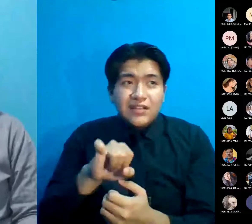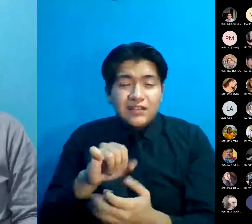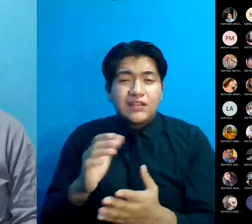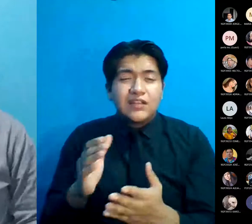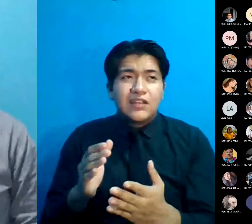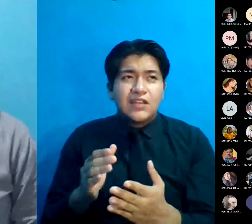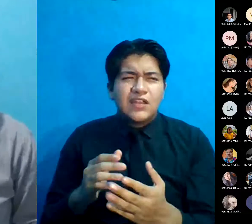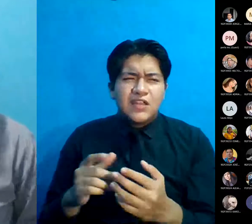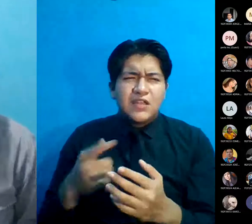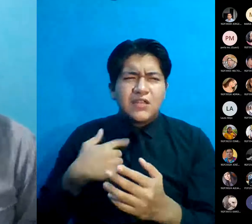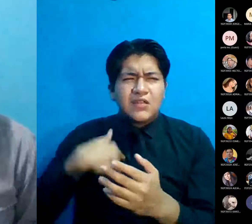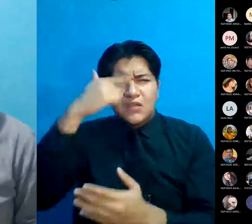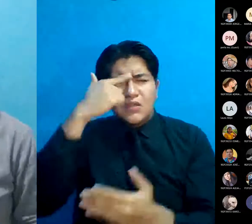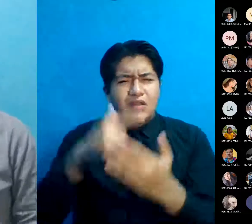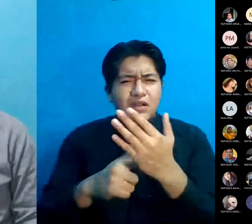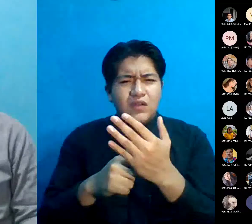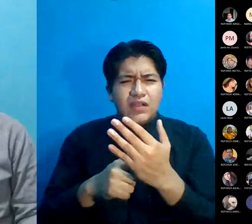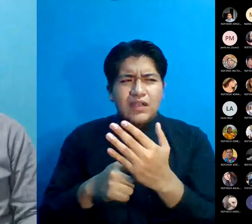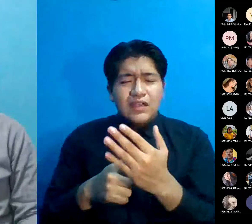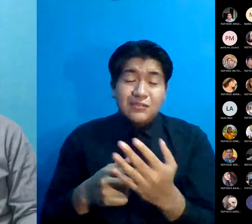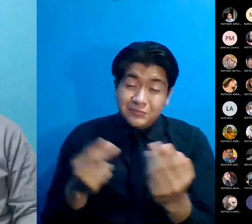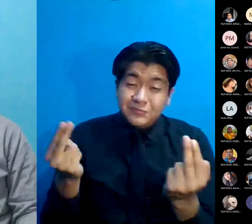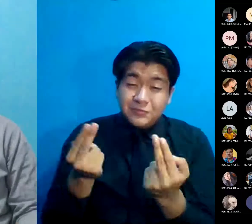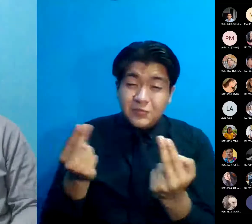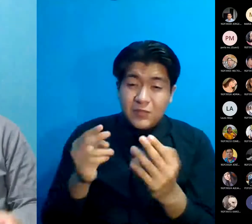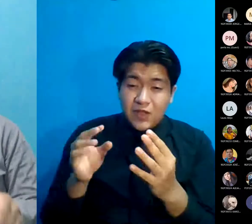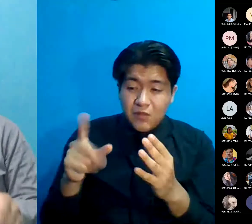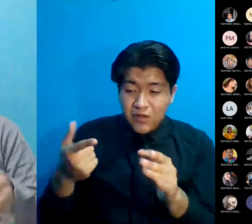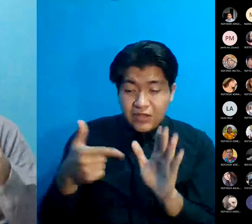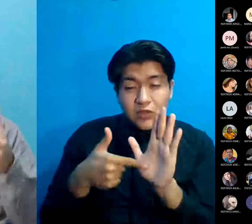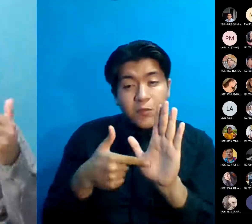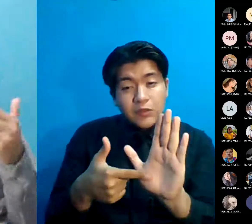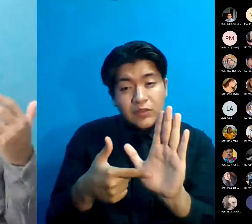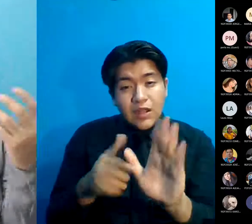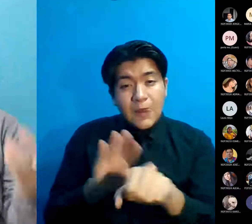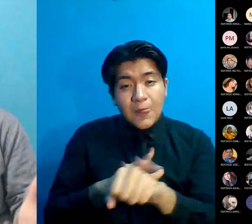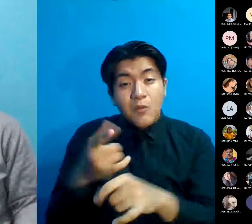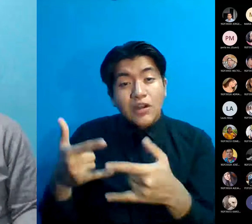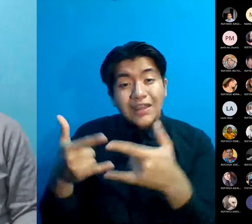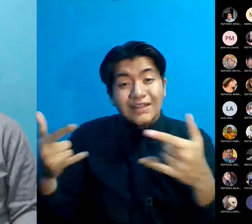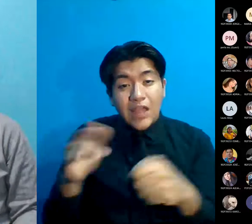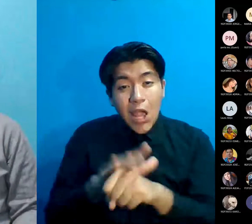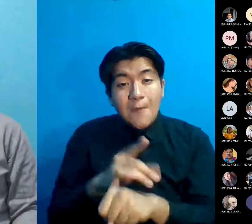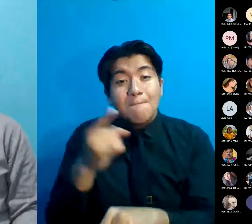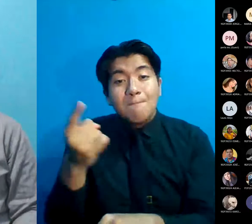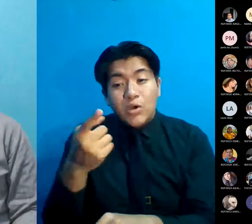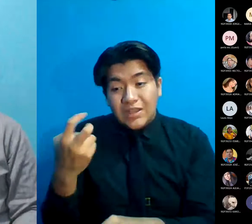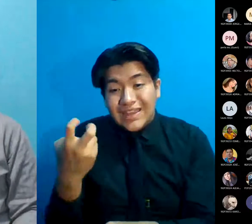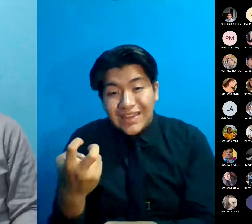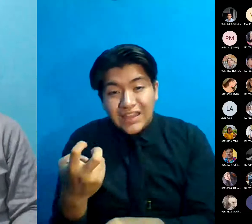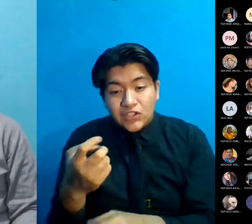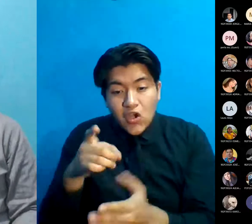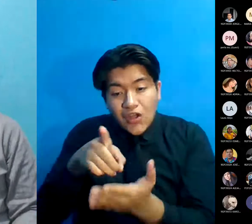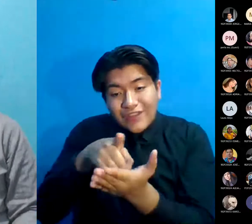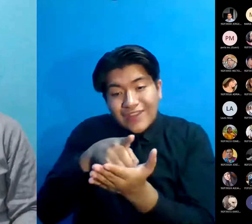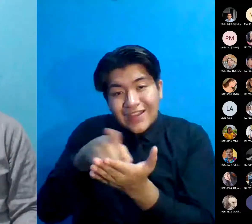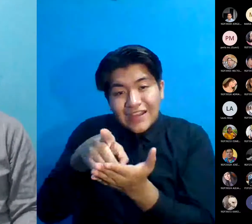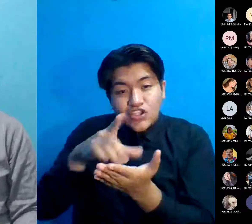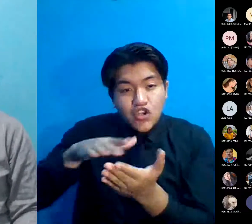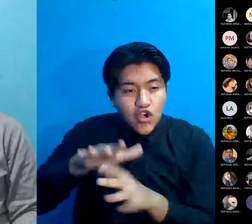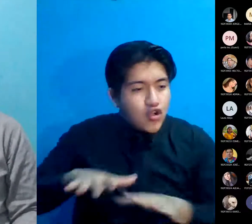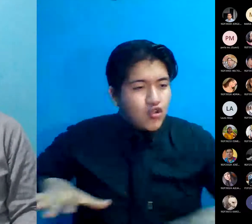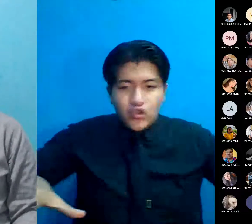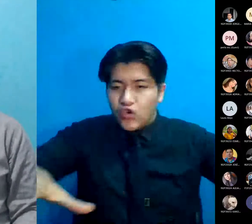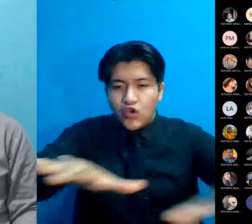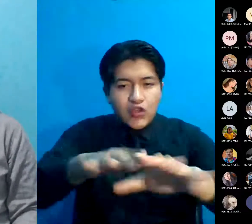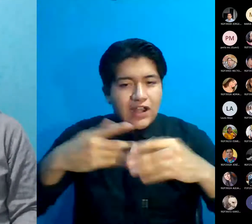es necesario hacer alusión a este aspecto histórico porque se centra el derecho de la accesibilidad precisamente en